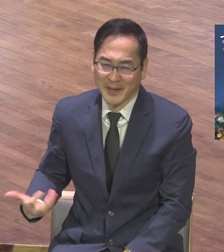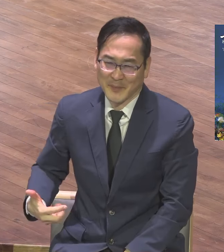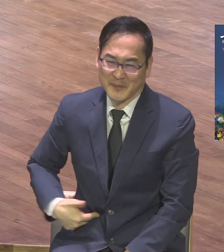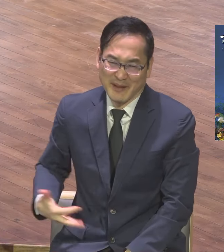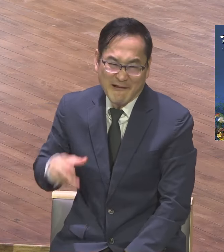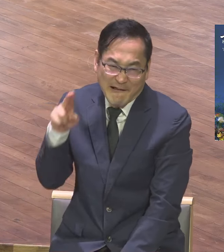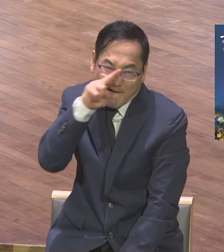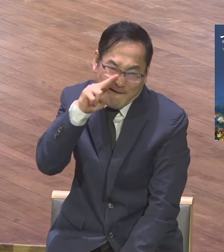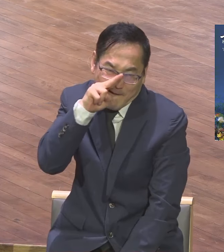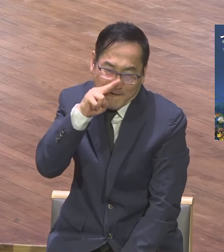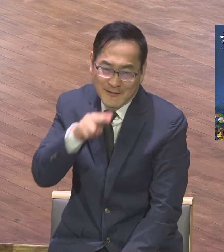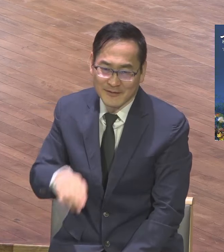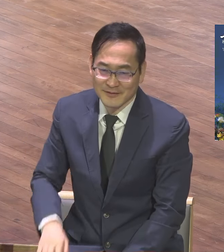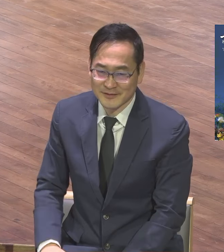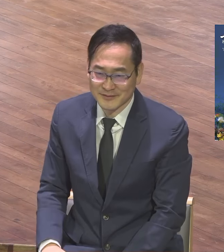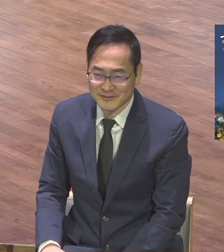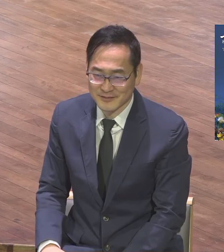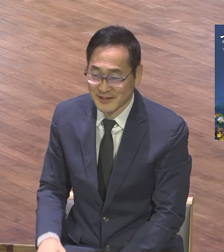사단이 내가 사단이라도 그럴 것 같아.